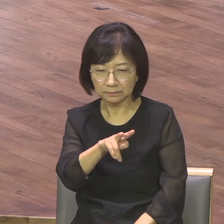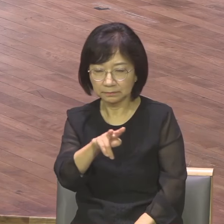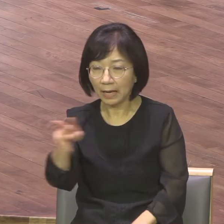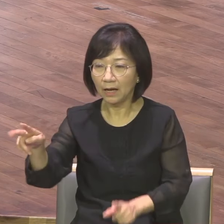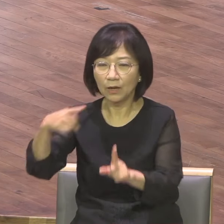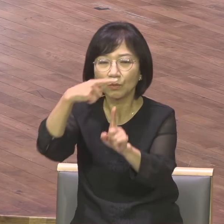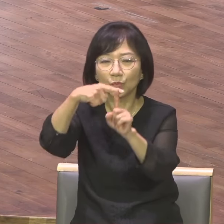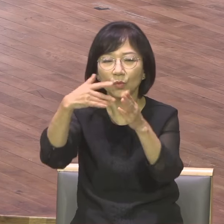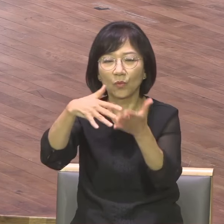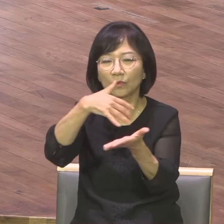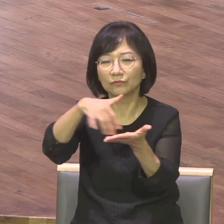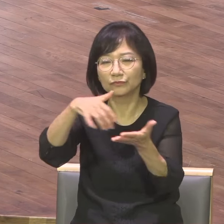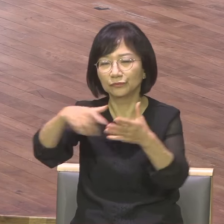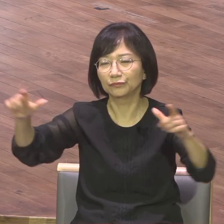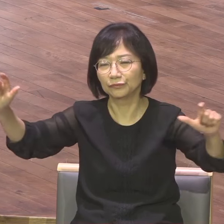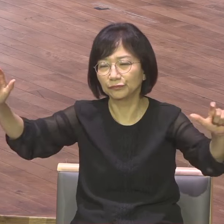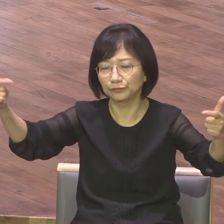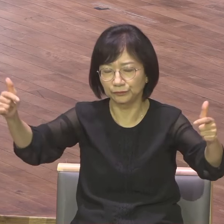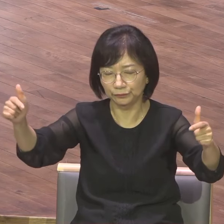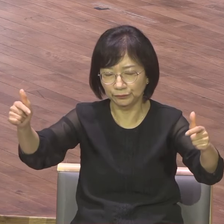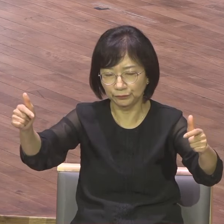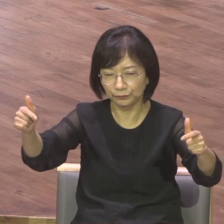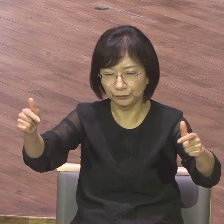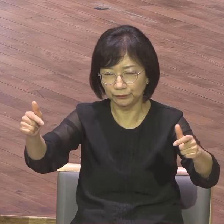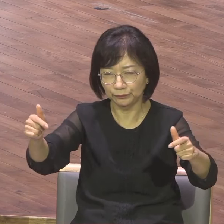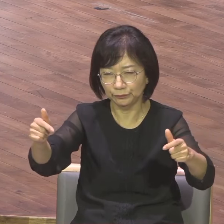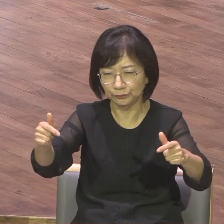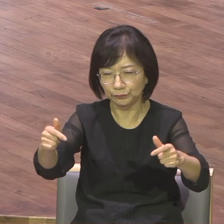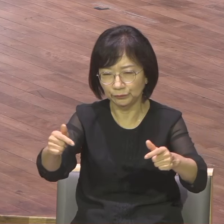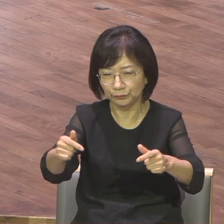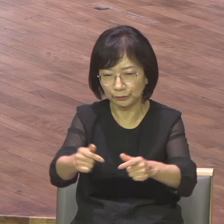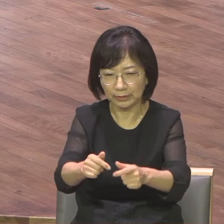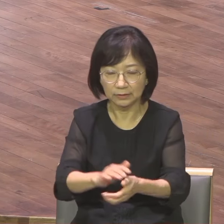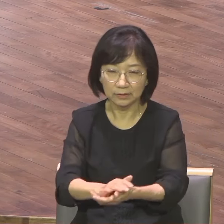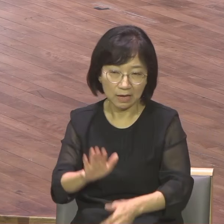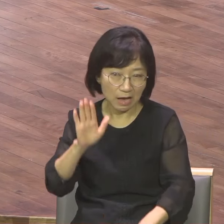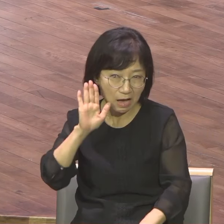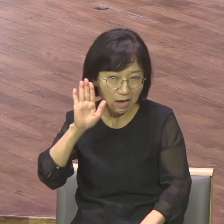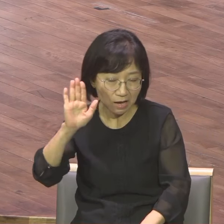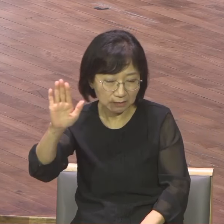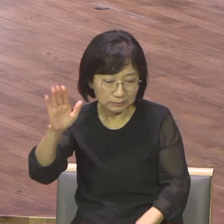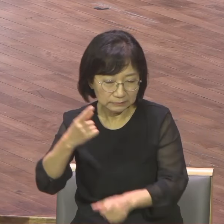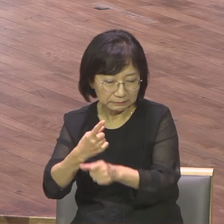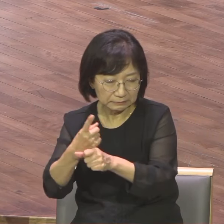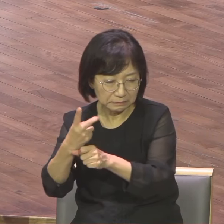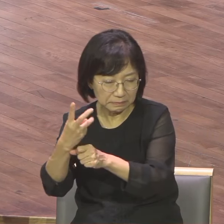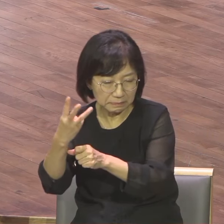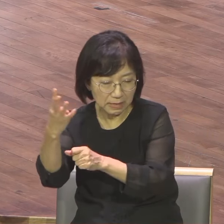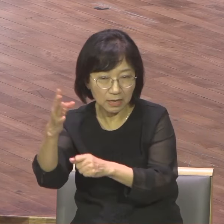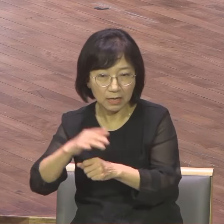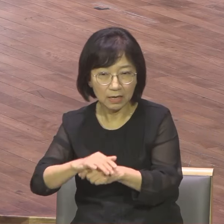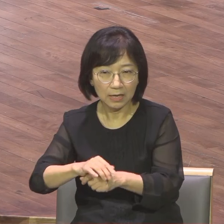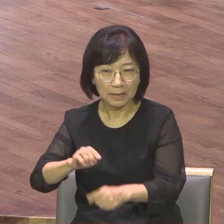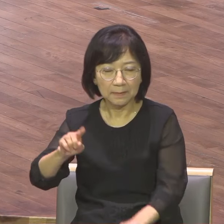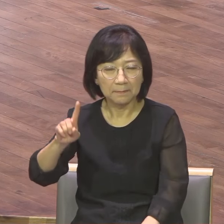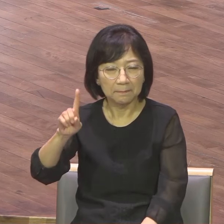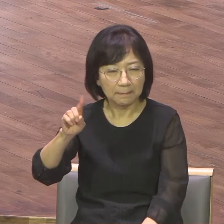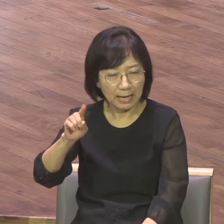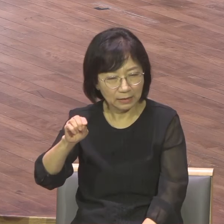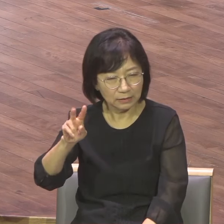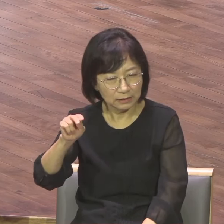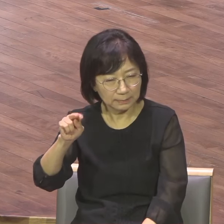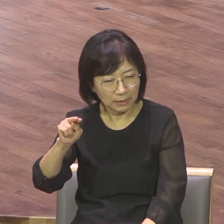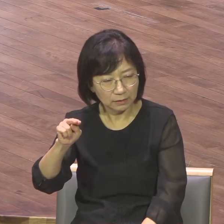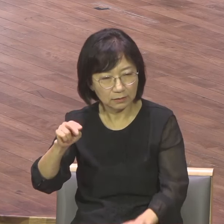있는데 앞으로 수년 내에 수만 개의 교회들이 다 문을 닫는다.